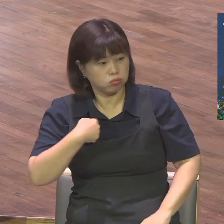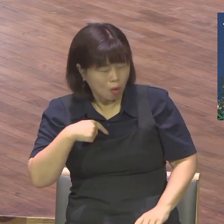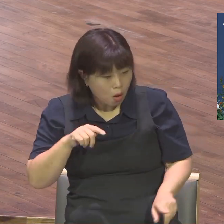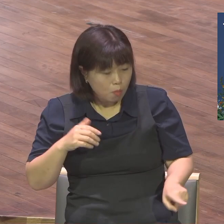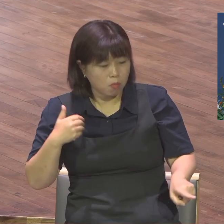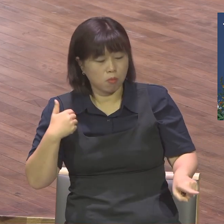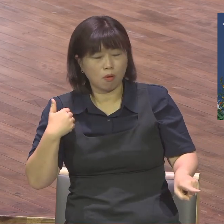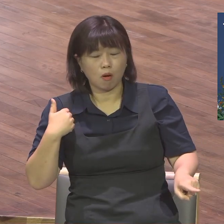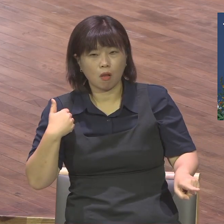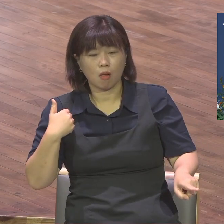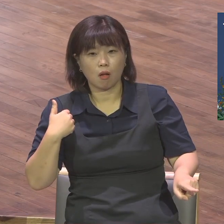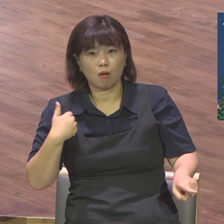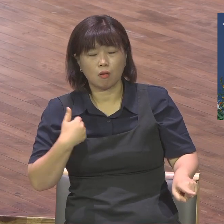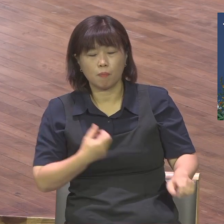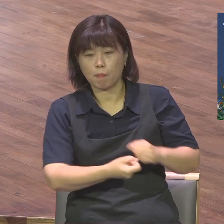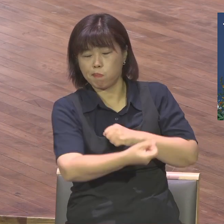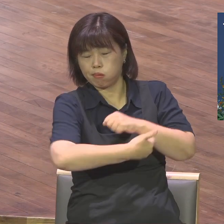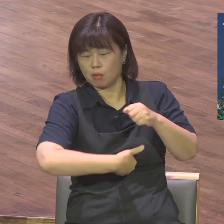알지 모르고